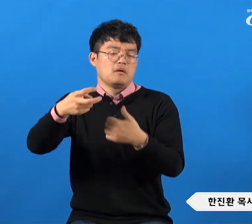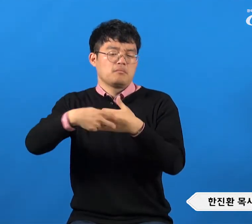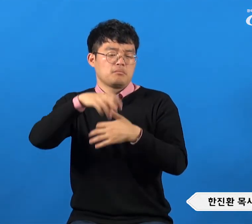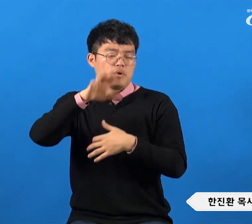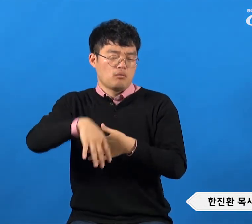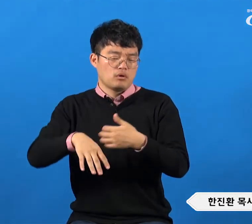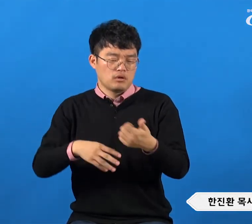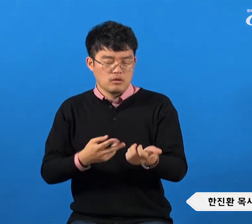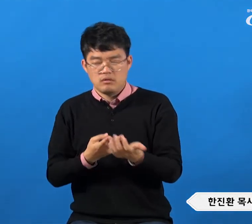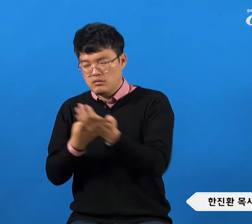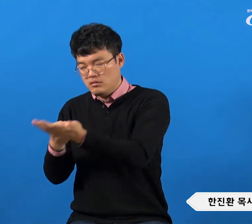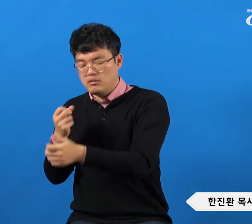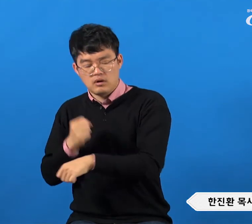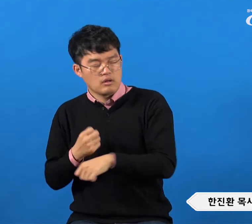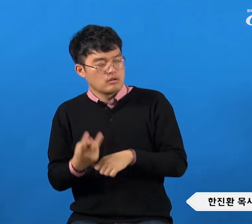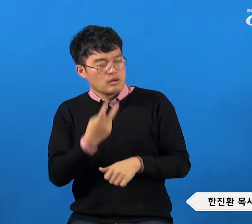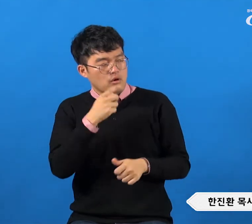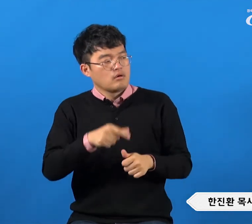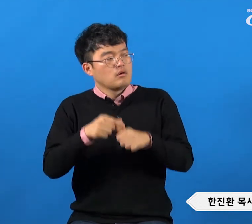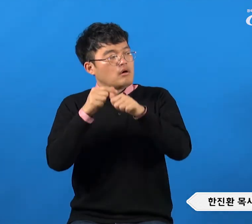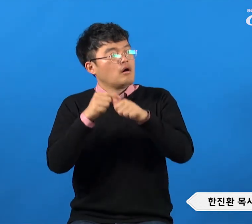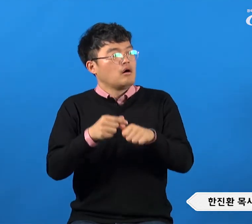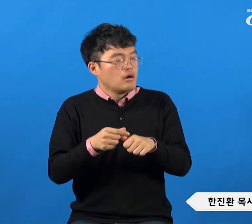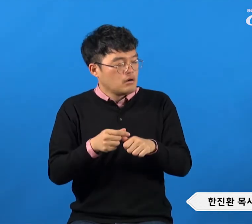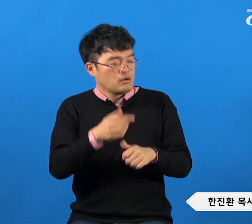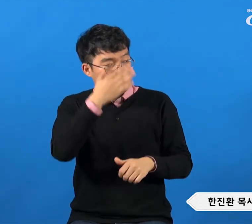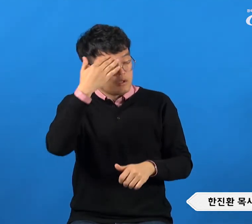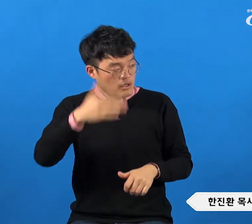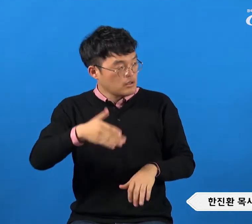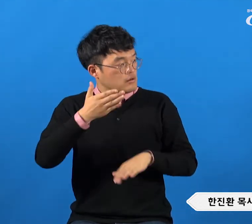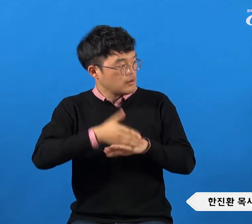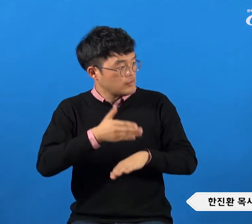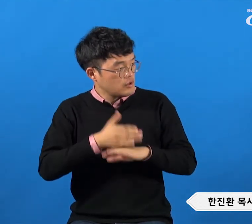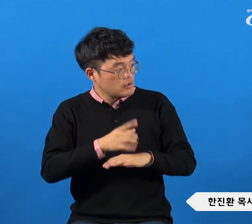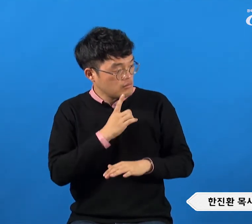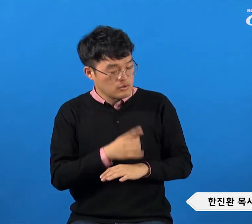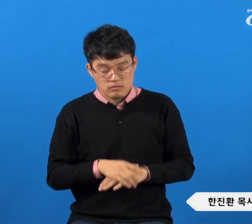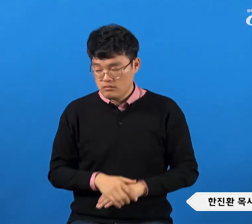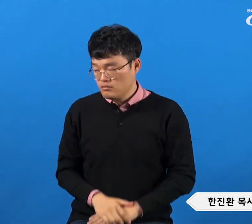병원에 데려와서 생명을 건졌으니까 얼마나 감사합니까?